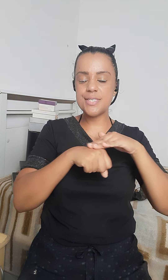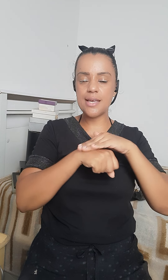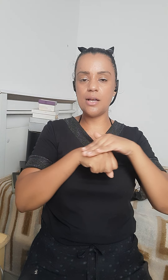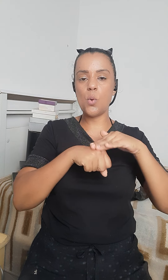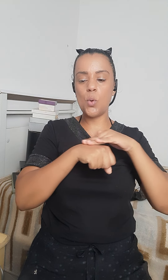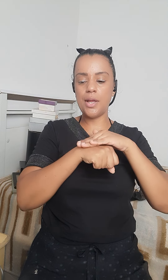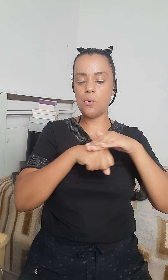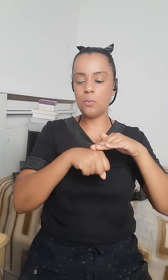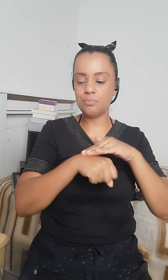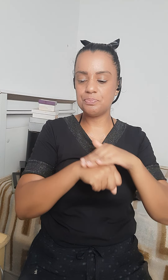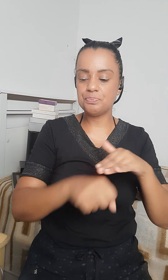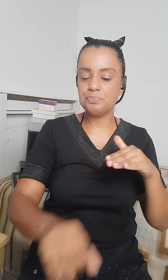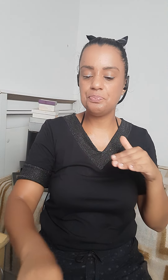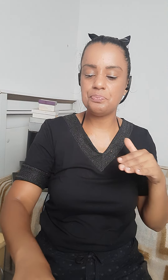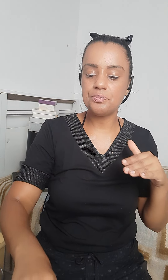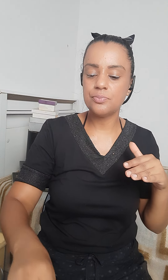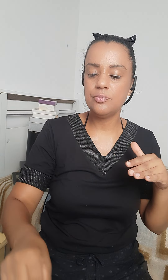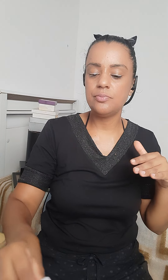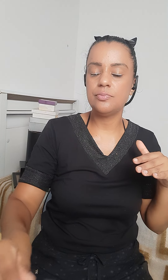conversar oral.